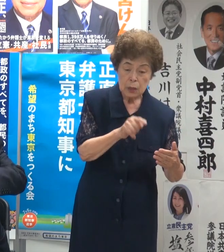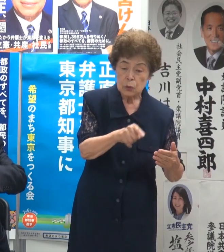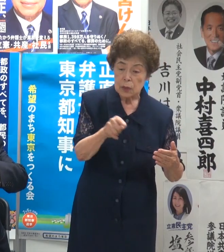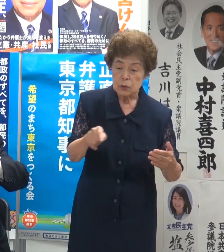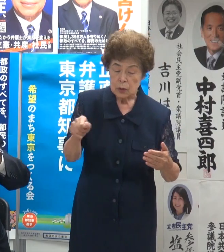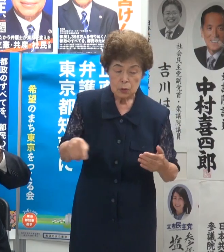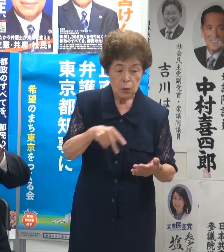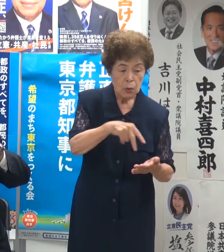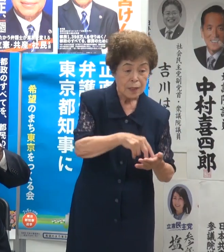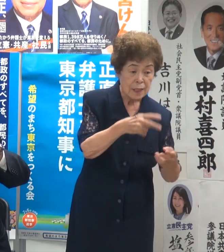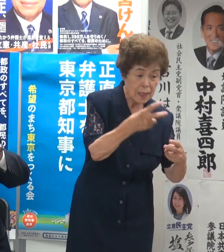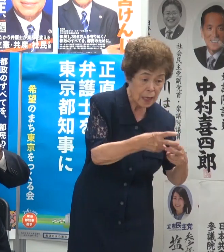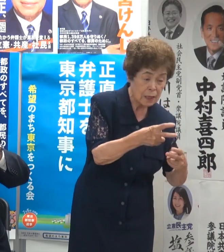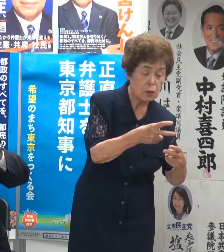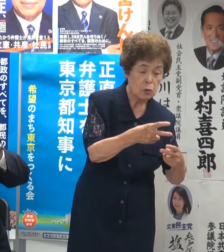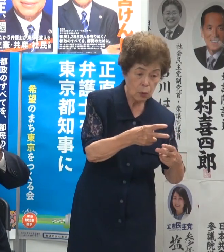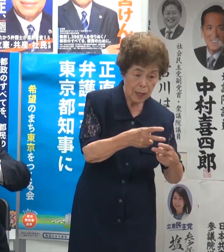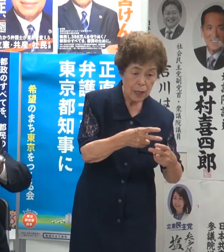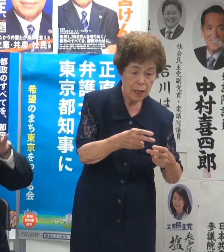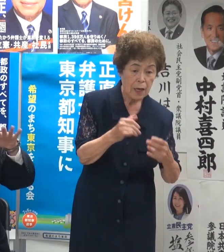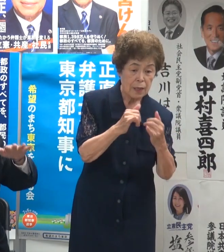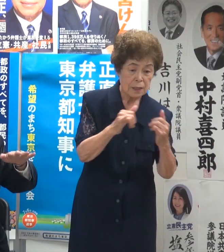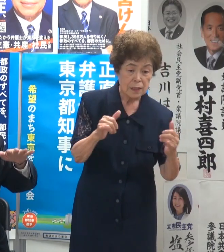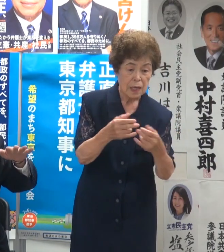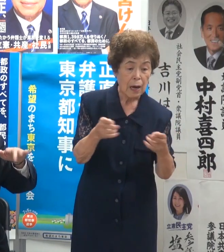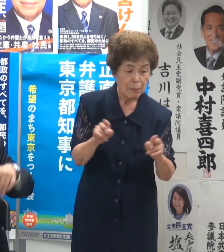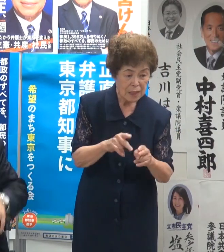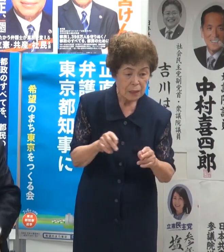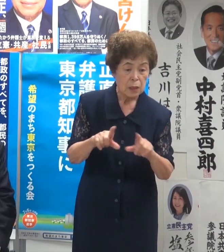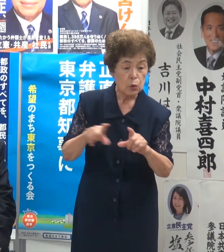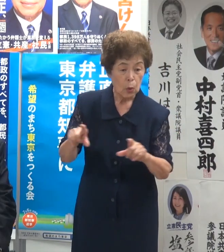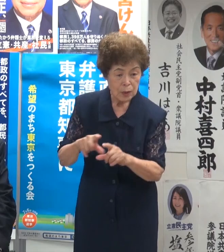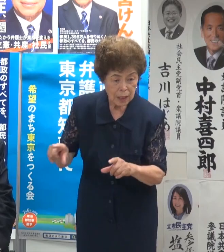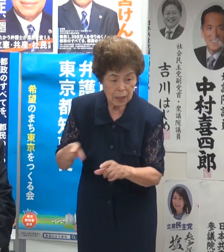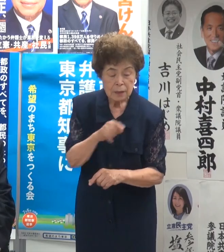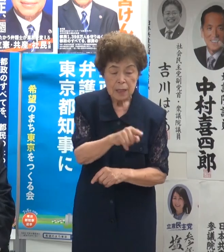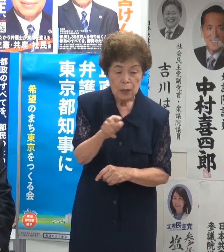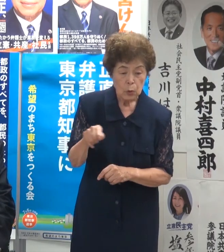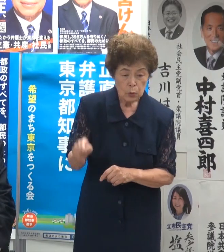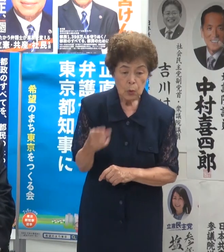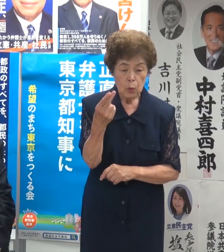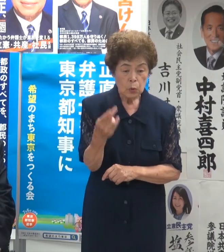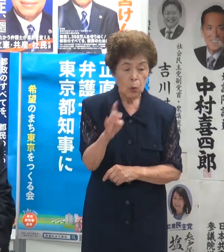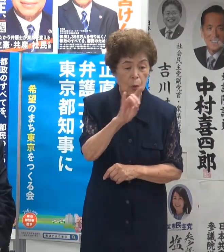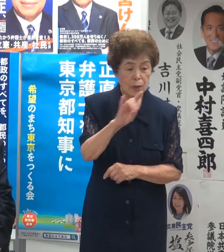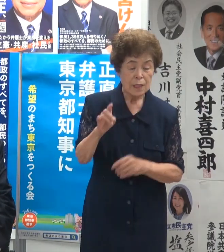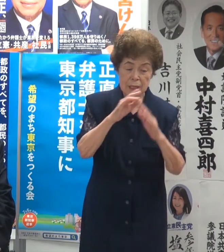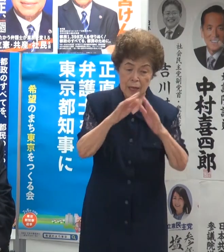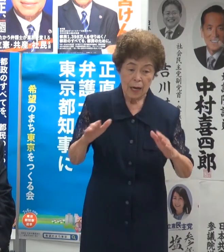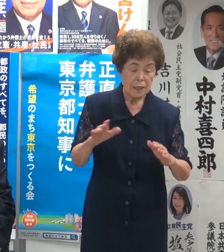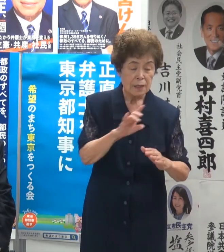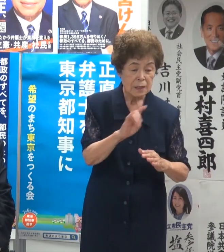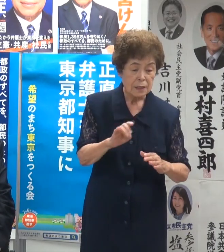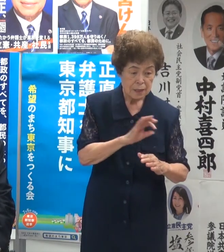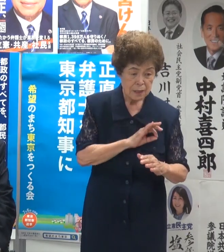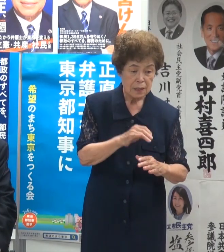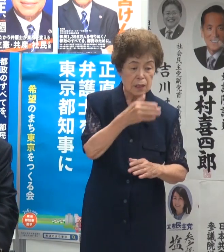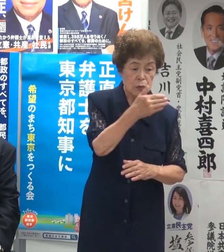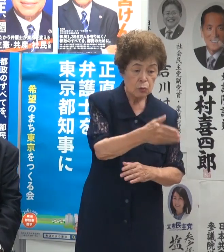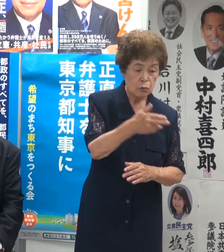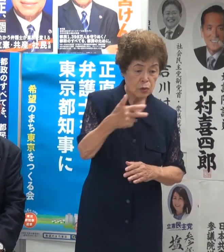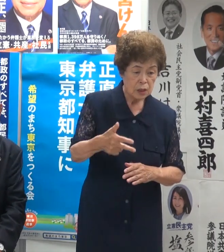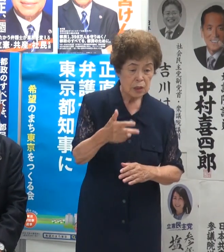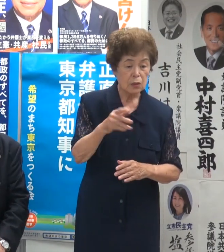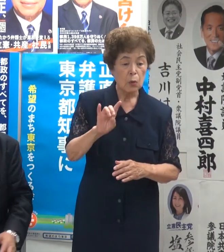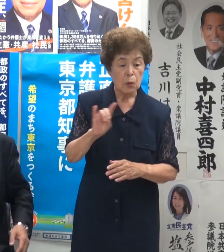立憲民主党、社民党、共産党などの都議会議員、あるいは区議会議員、市会議員